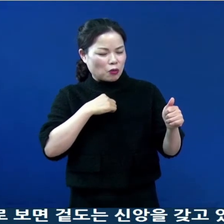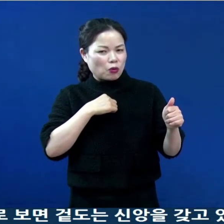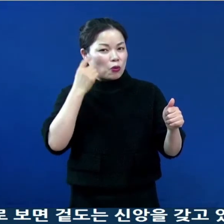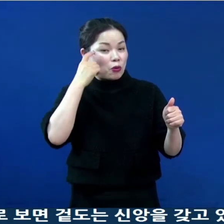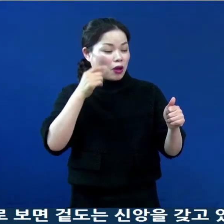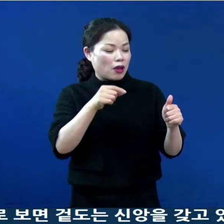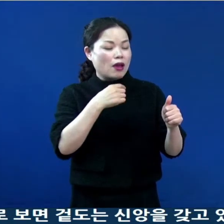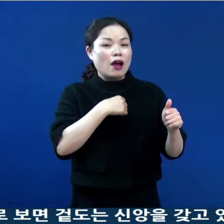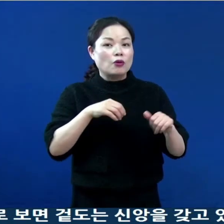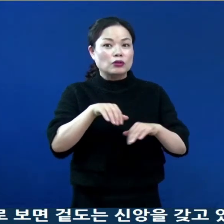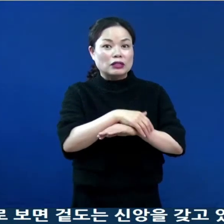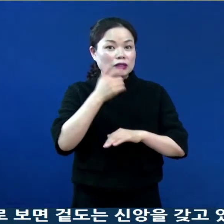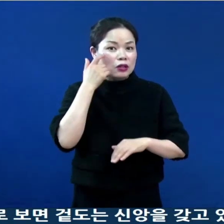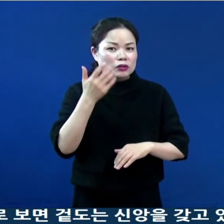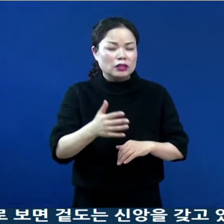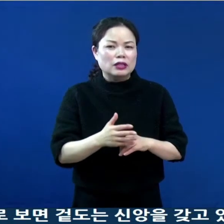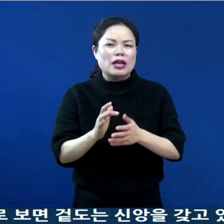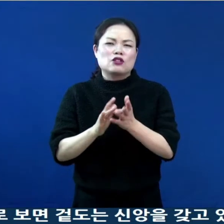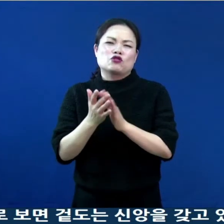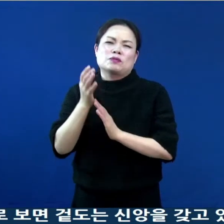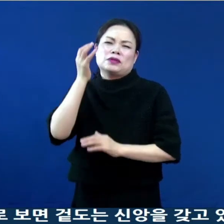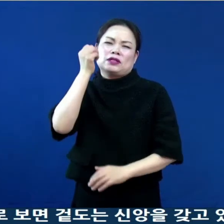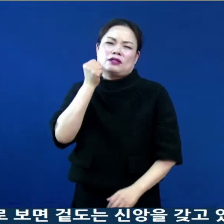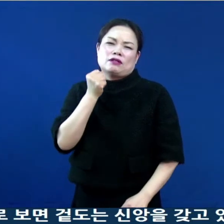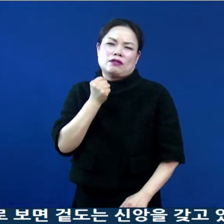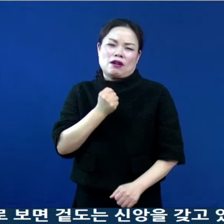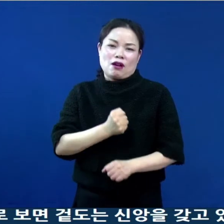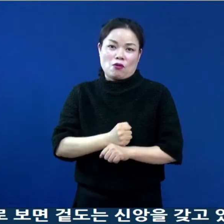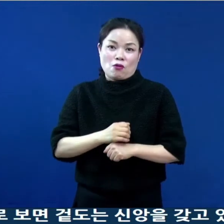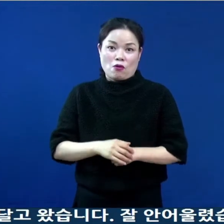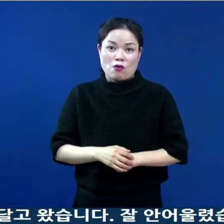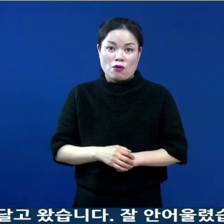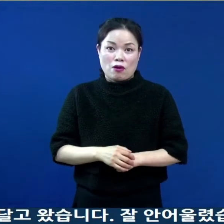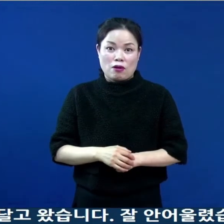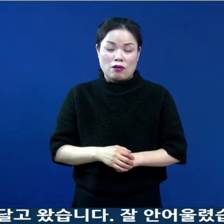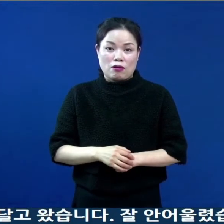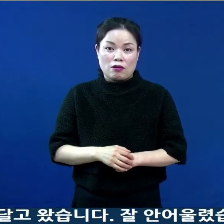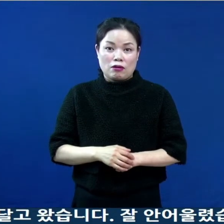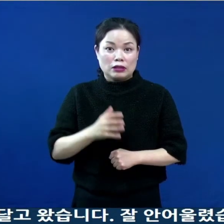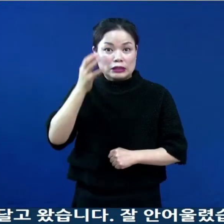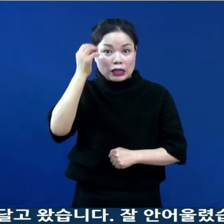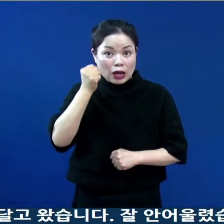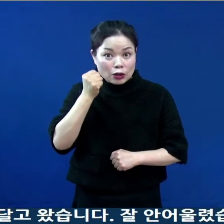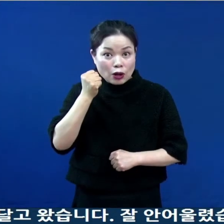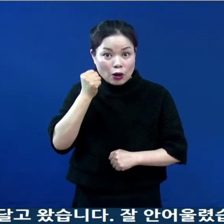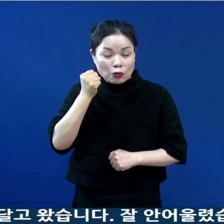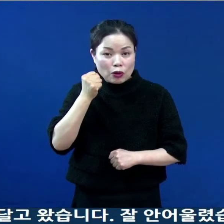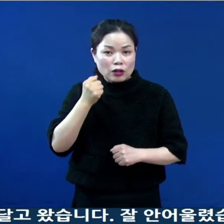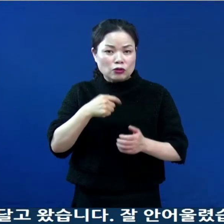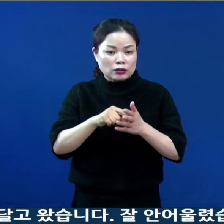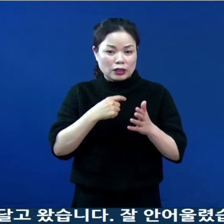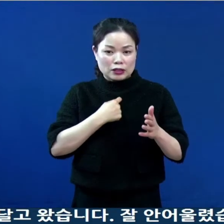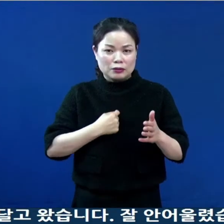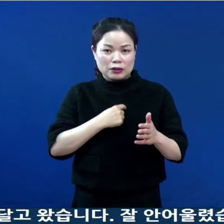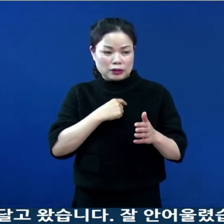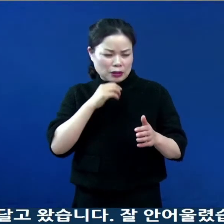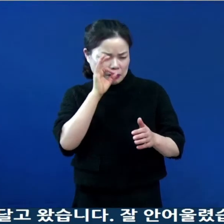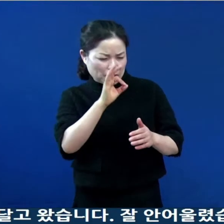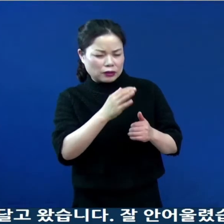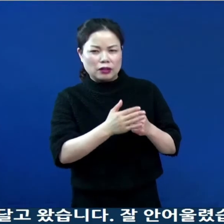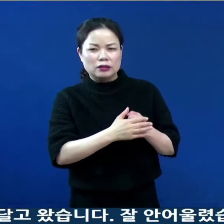왜 달았냐고 그랬더니 예수님을 기억하려고 달았대요. 기억하려고 달았다 그래서 이제 조금